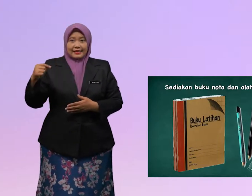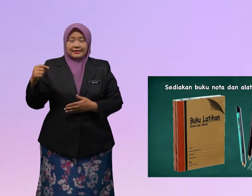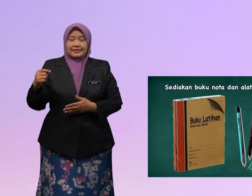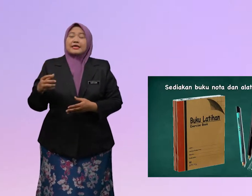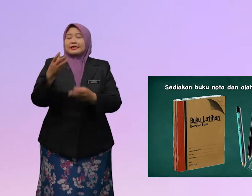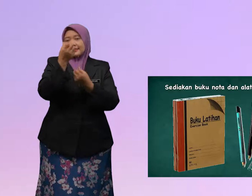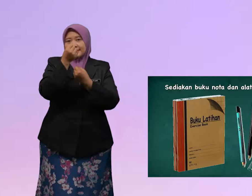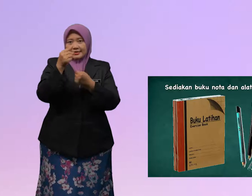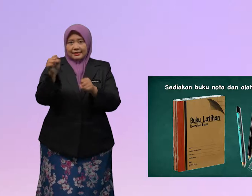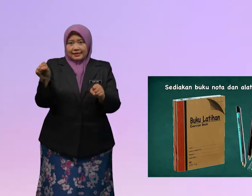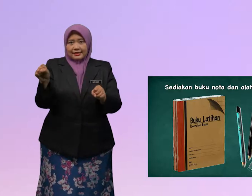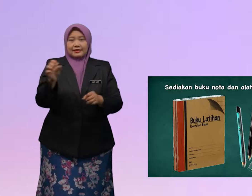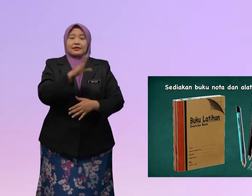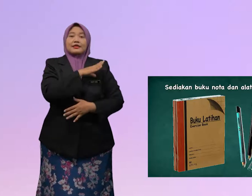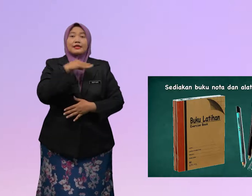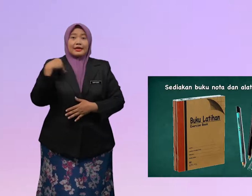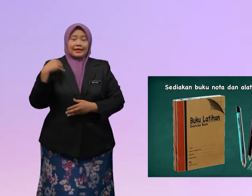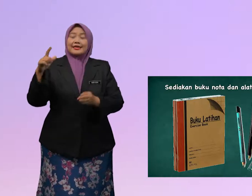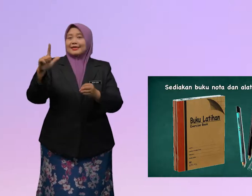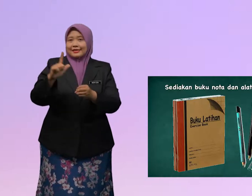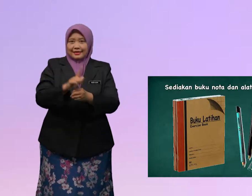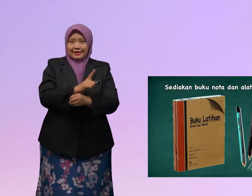tulis tersedia dan lengkap.